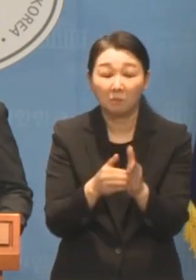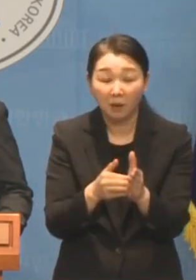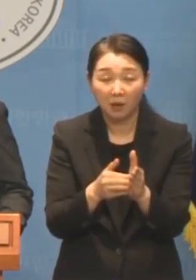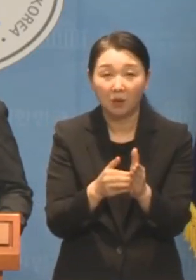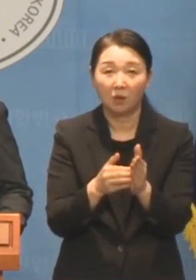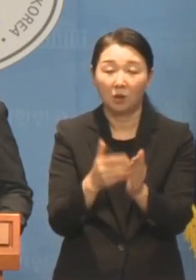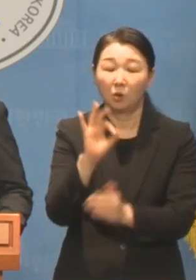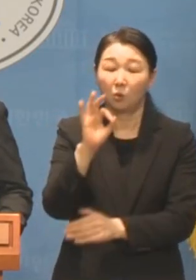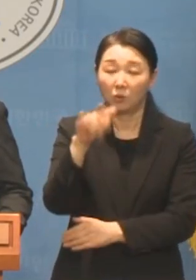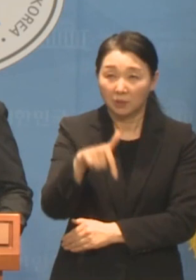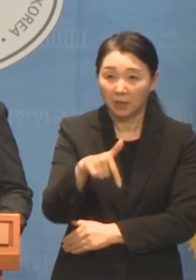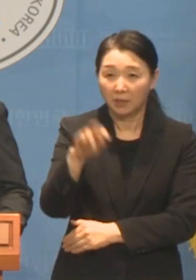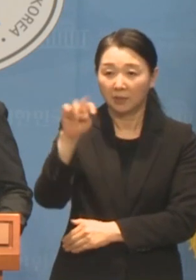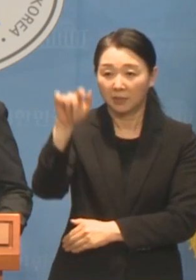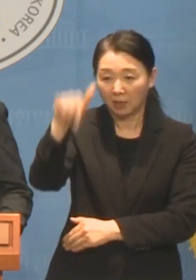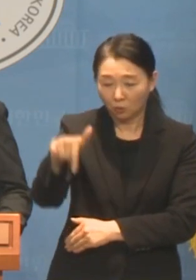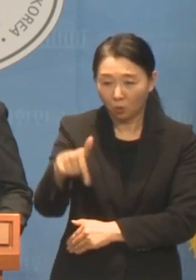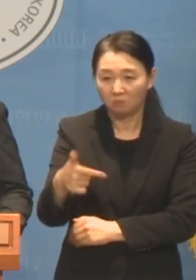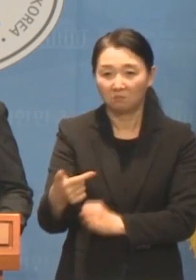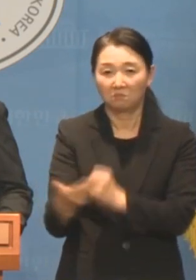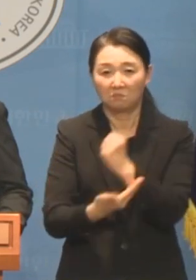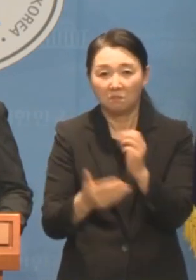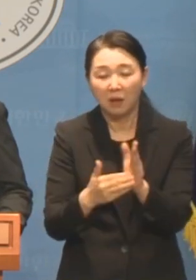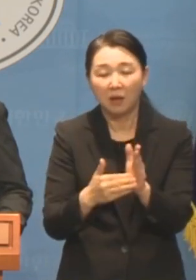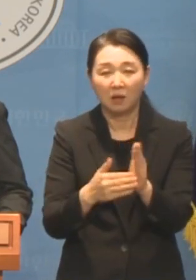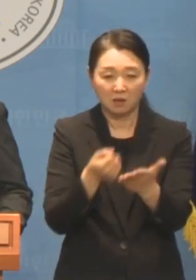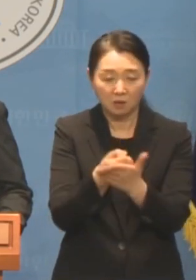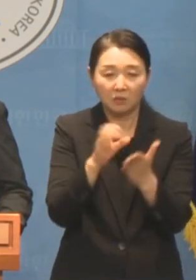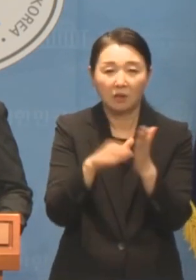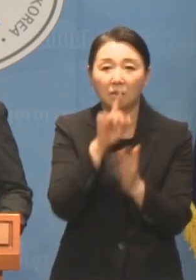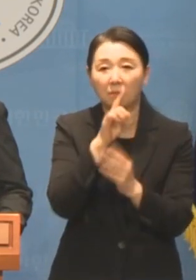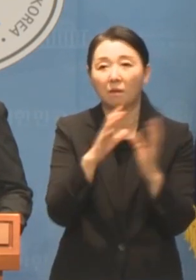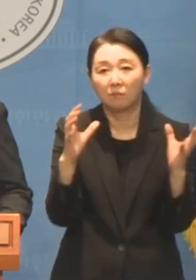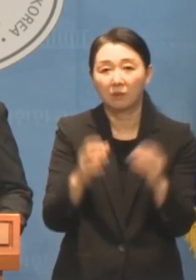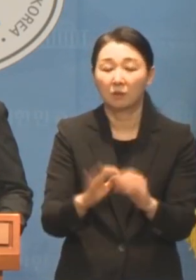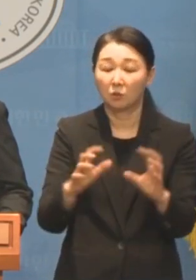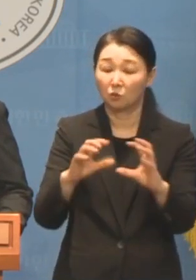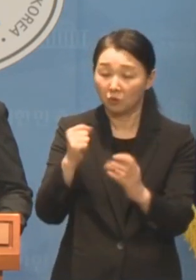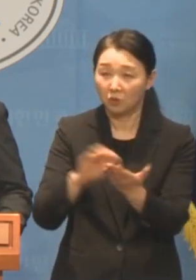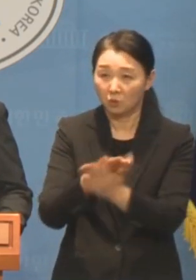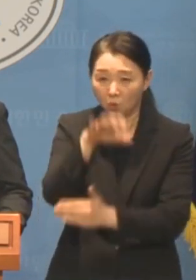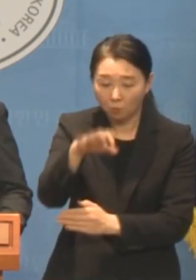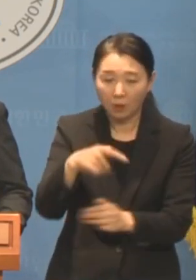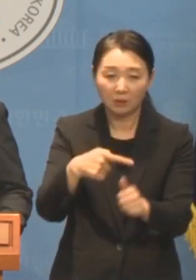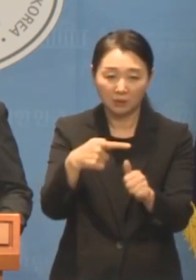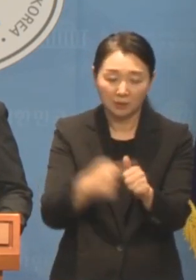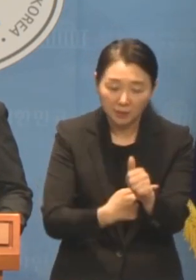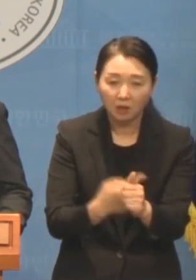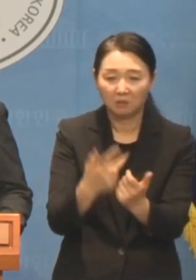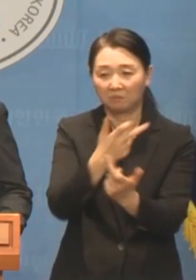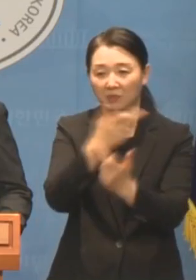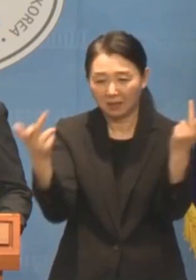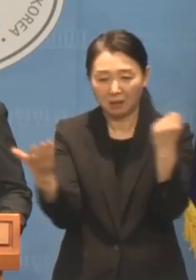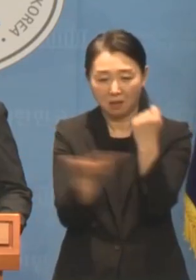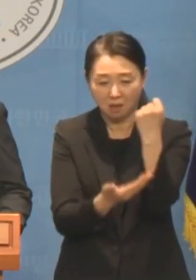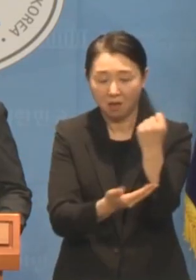삭도는 결정 당시에도 많은 논란이 있었습니다. 국립공원의 우수한 자연생태계를 훼손하면서 삭도를